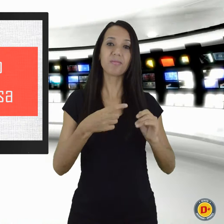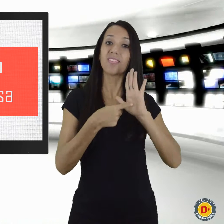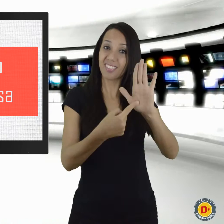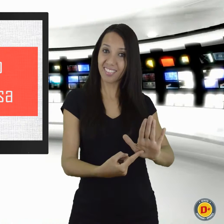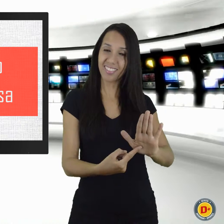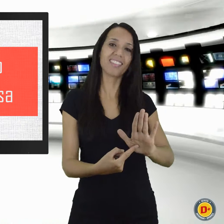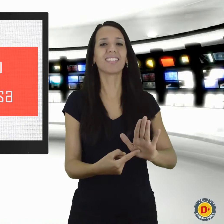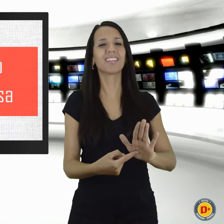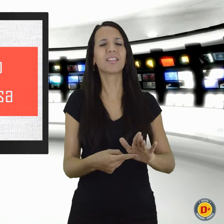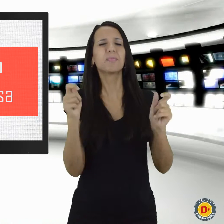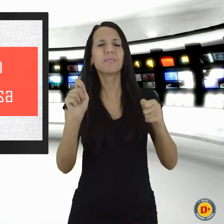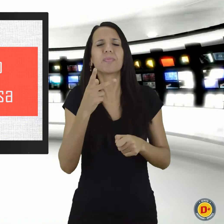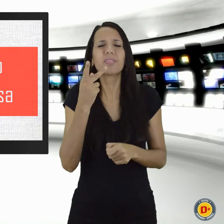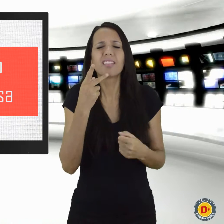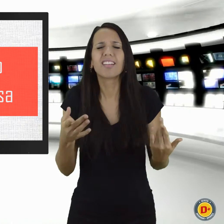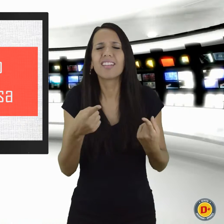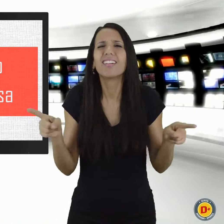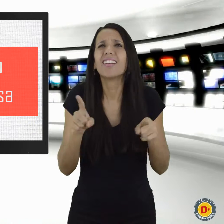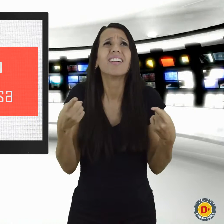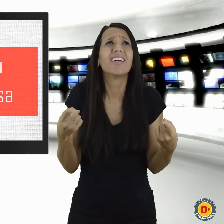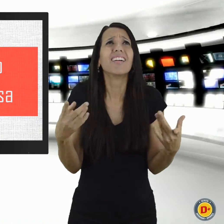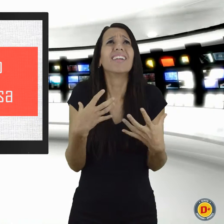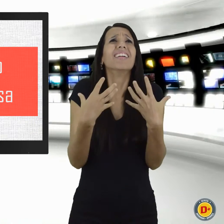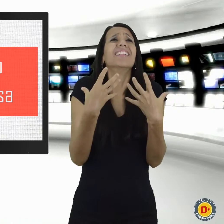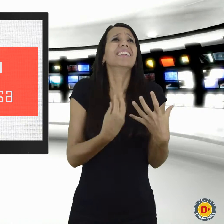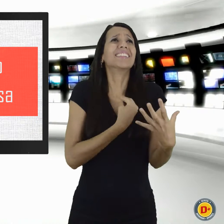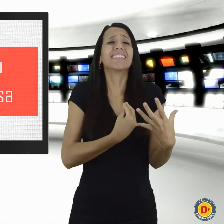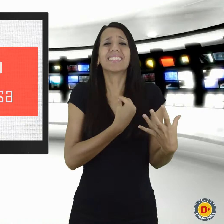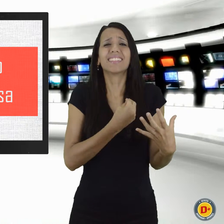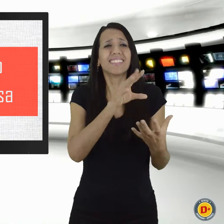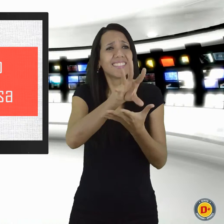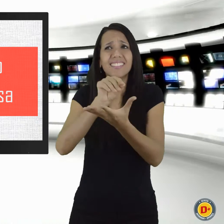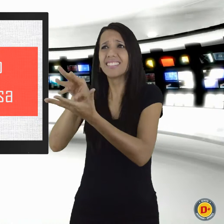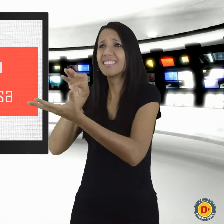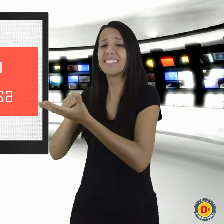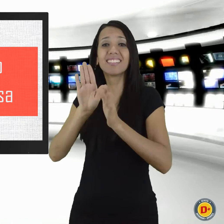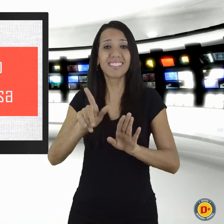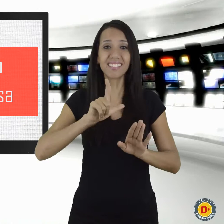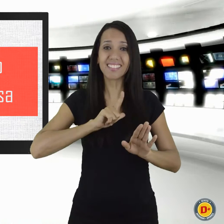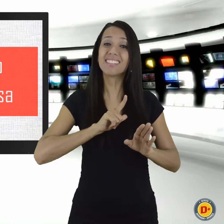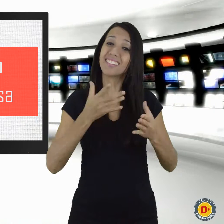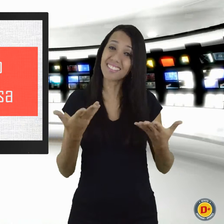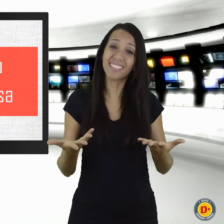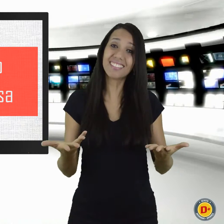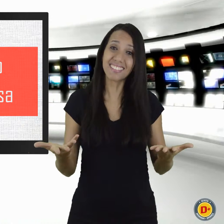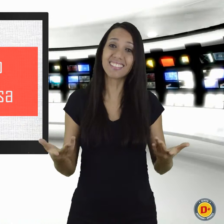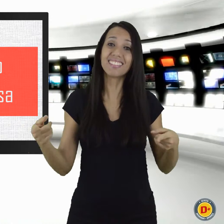Poderia dizer que música é minha vida, o que seria um grande clichê. No entanto, é exatamente isso, pois representa meu sustento